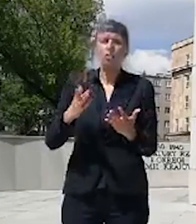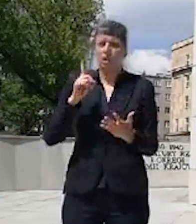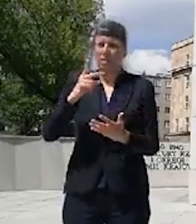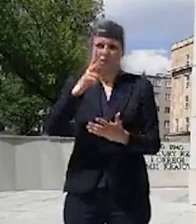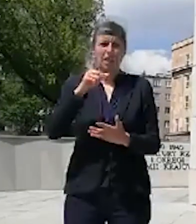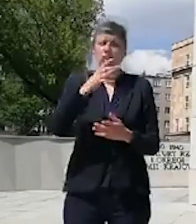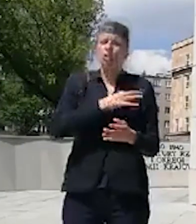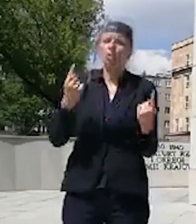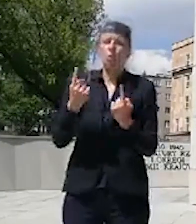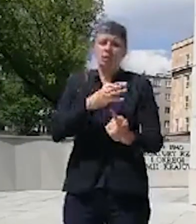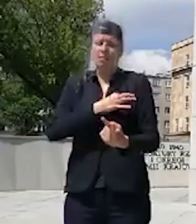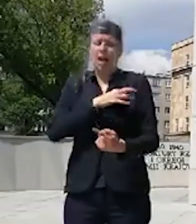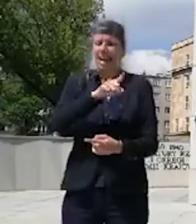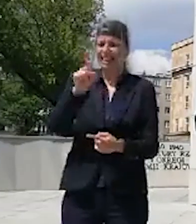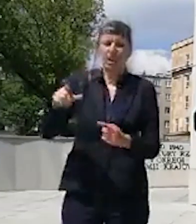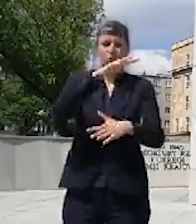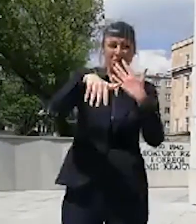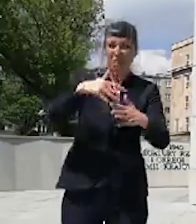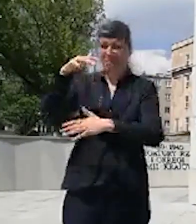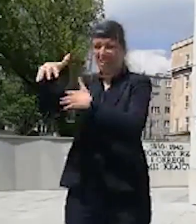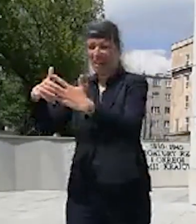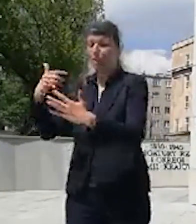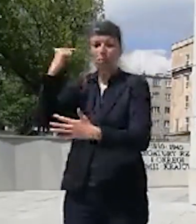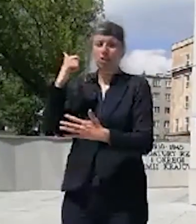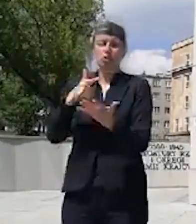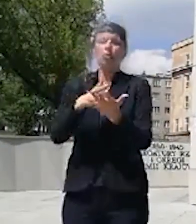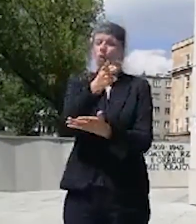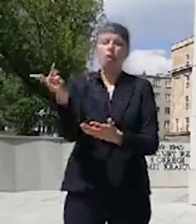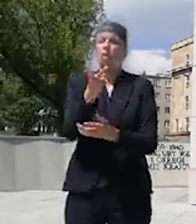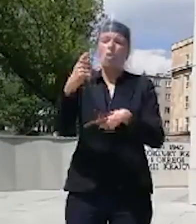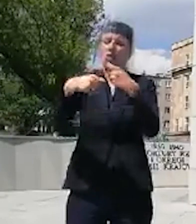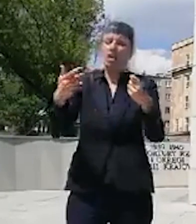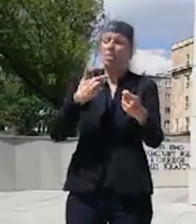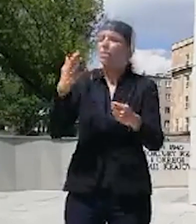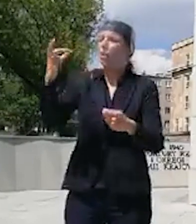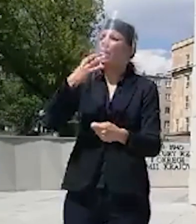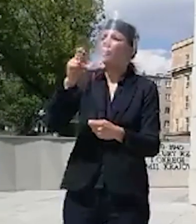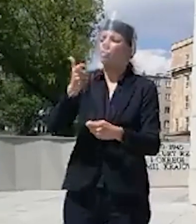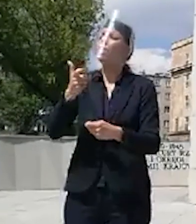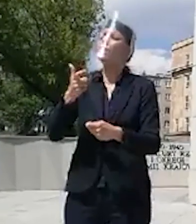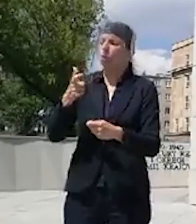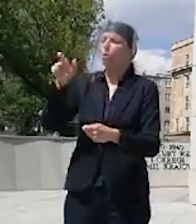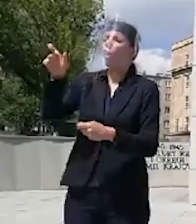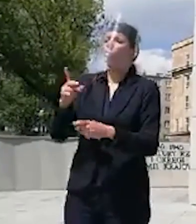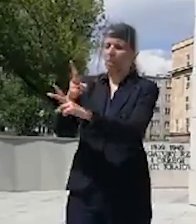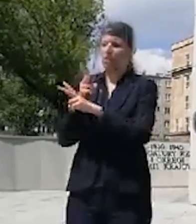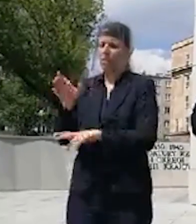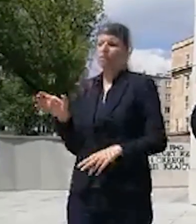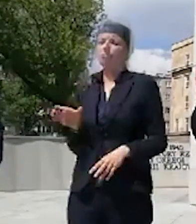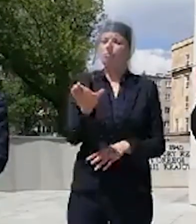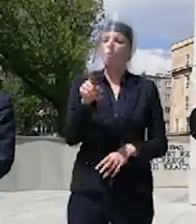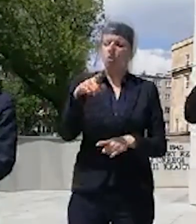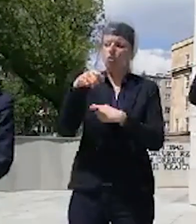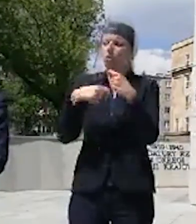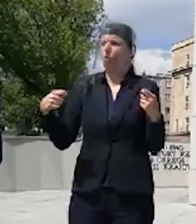żeby rzeczywiście wprowadzić do tego systemu człowieka kompletnie spoza systemu. I myśmy już w tej kampanii przyszli wszystko. Próby sekowania nas i z jednej, i z